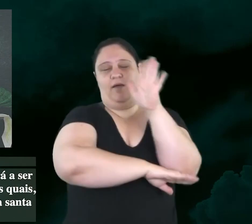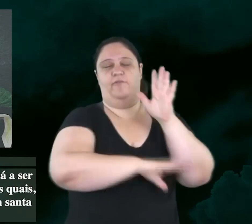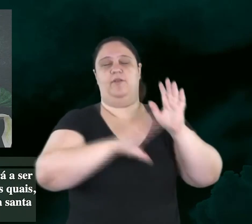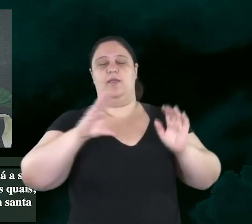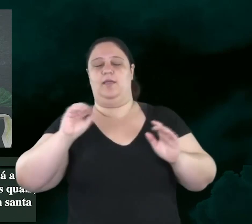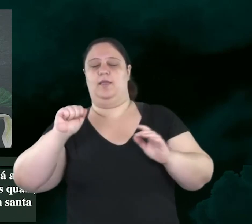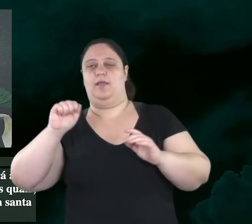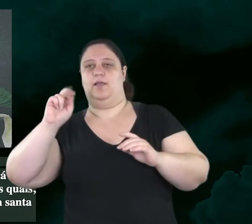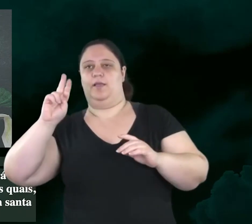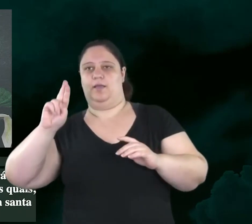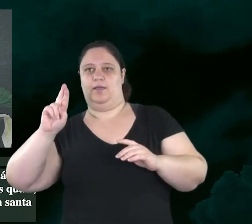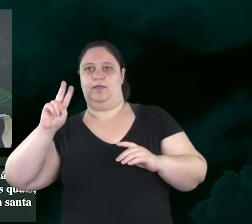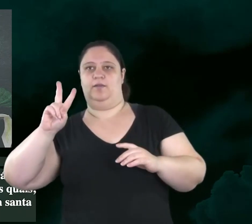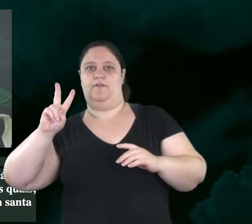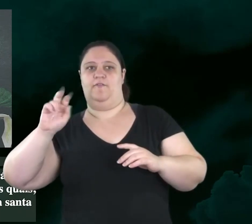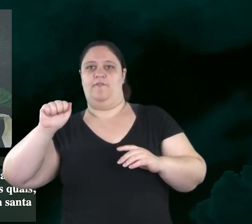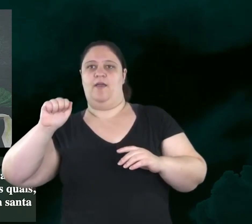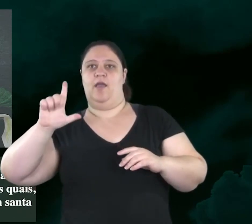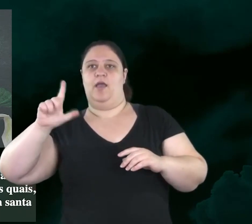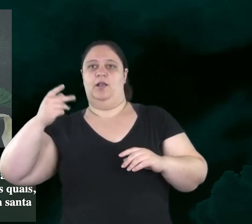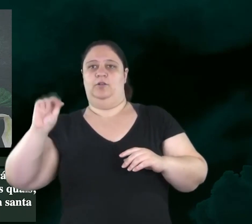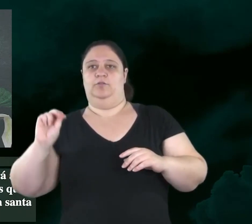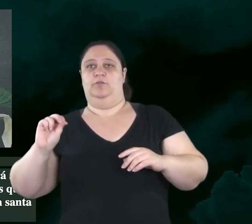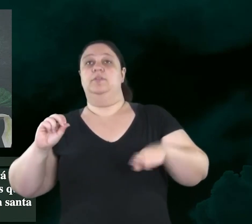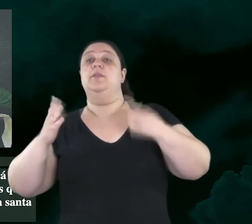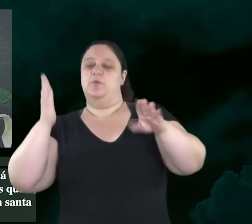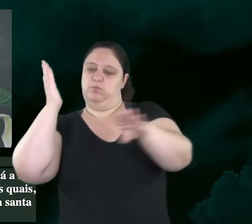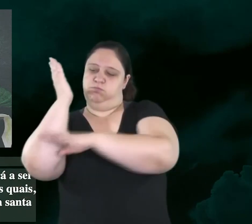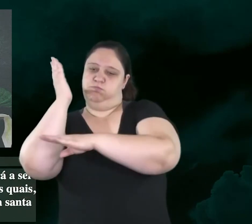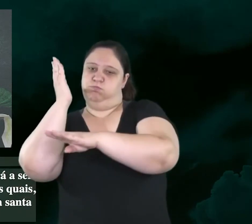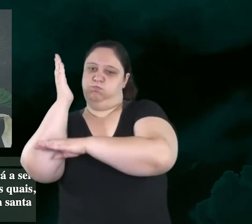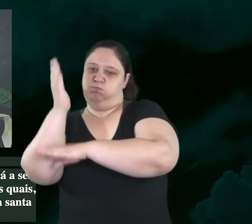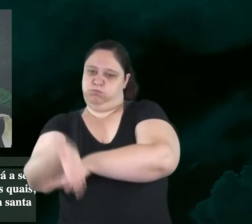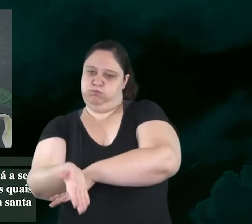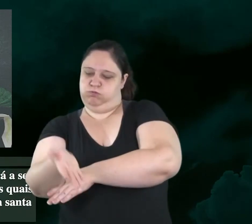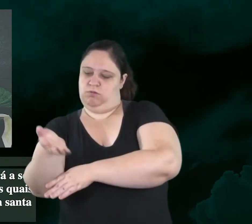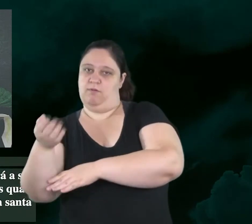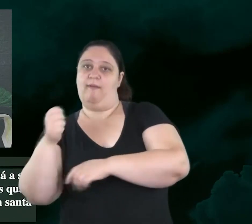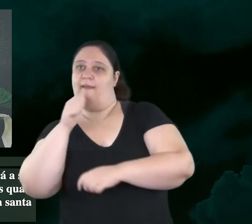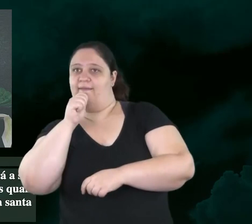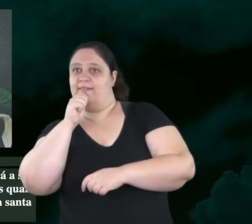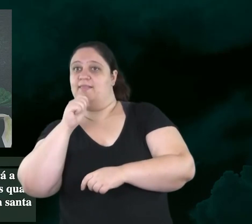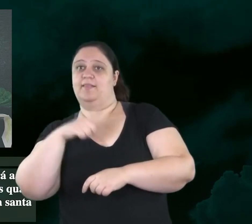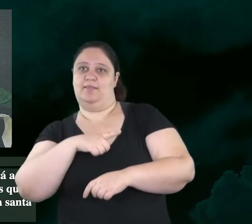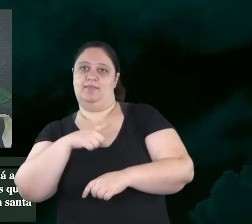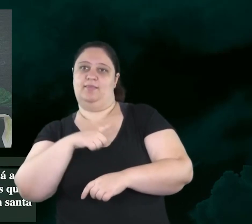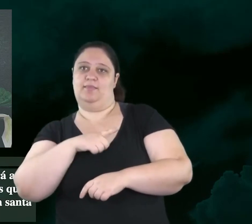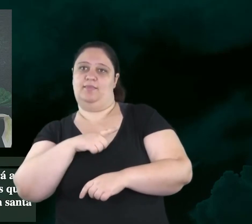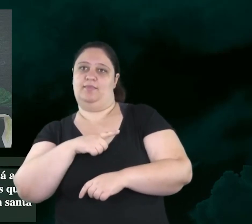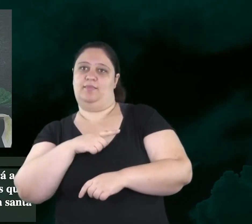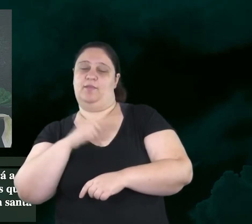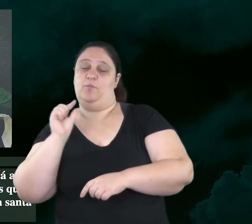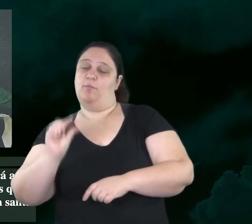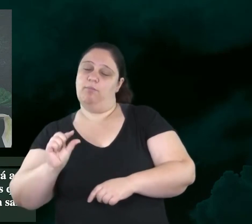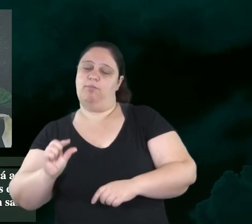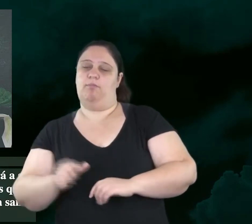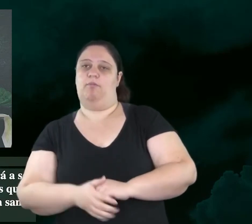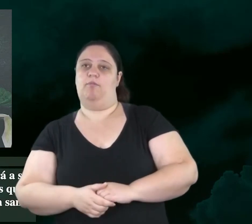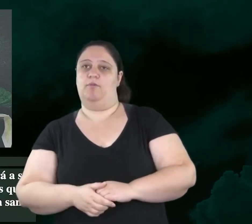o toco. Assim a santa semente é o seu toco. Queridos